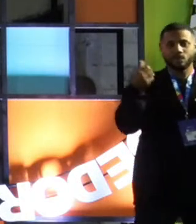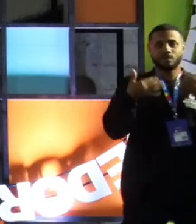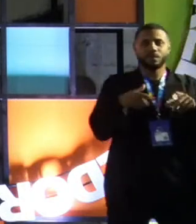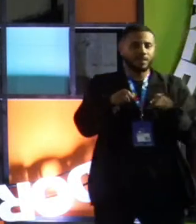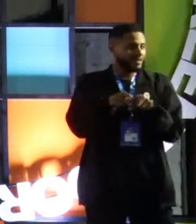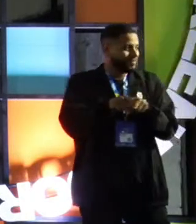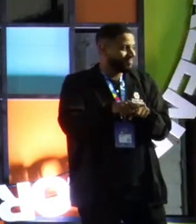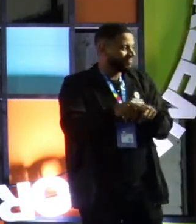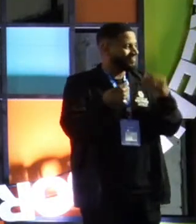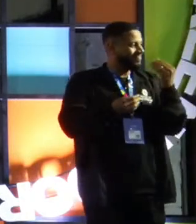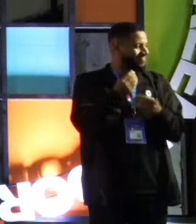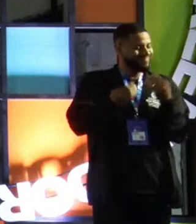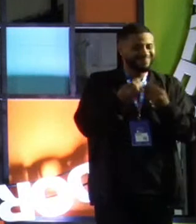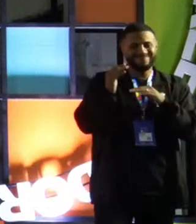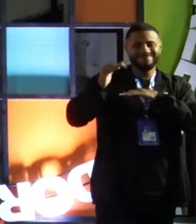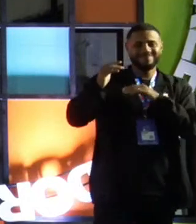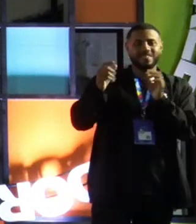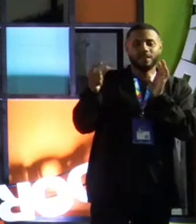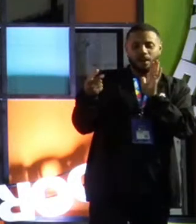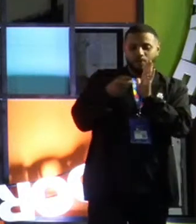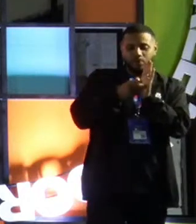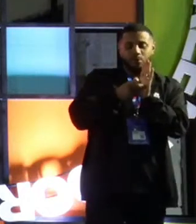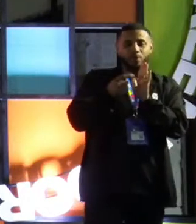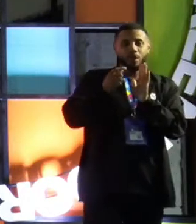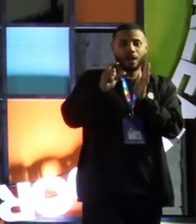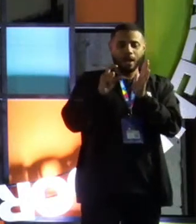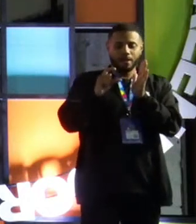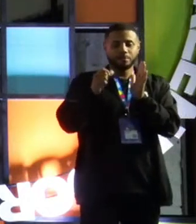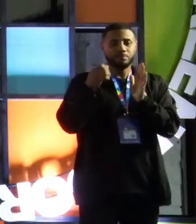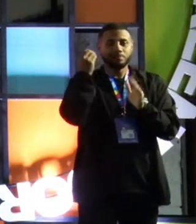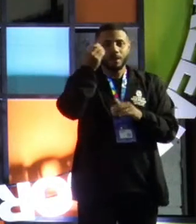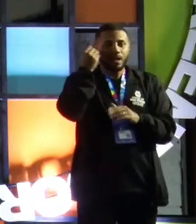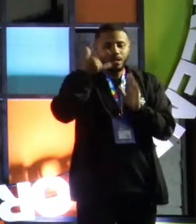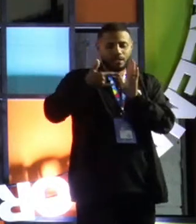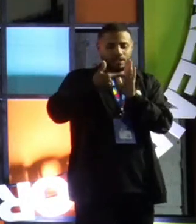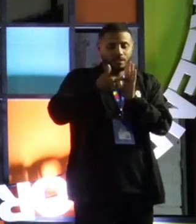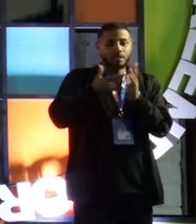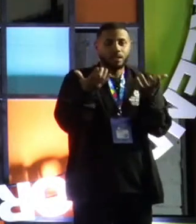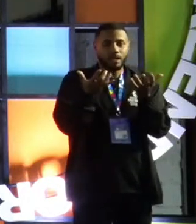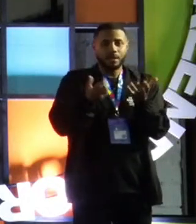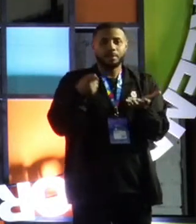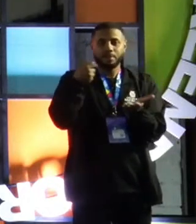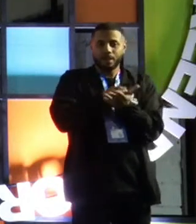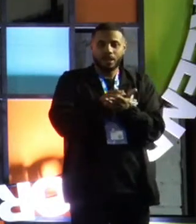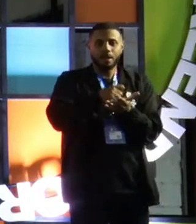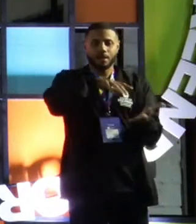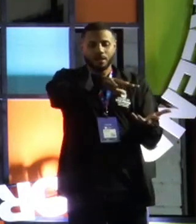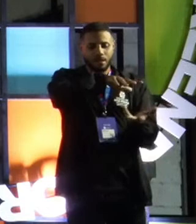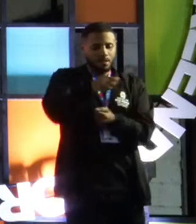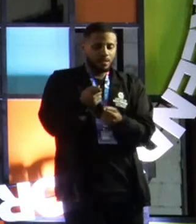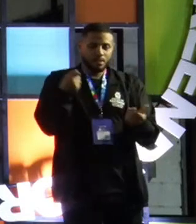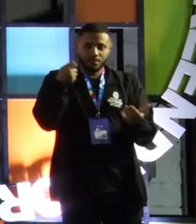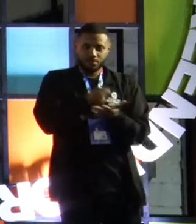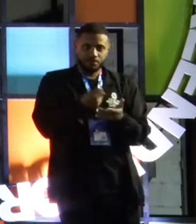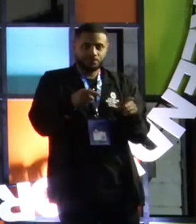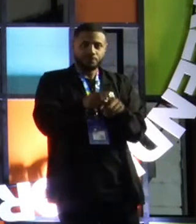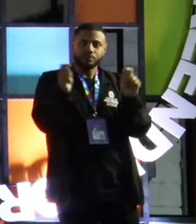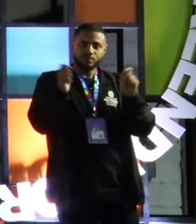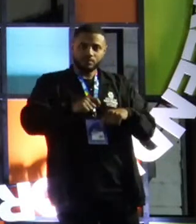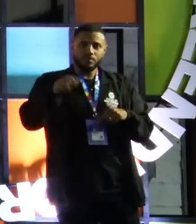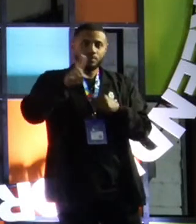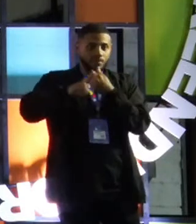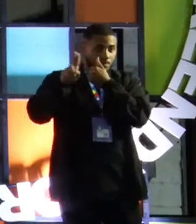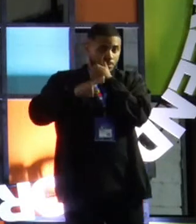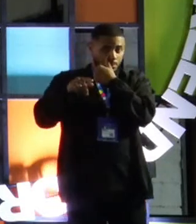ou se você é um desenvolvedor e precisa receber do seu pagador um pagamento internacional, então você pode utilizar a nossa